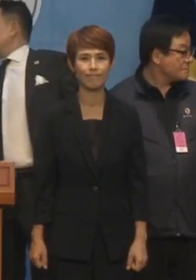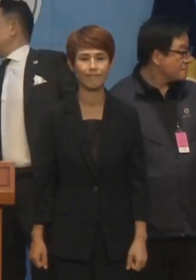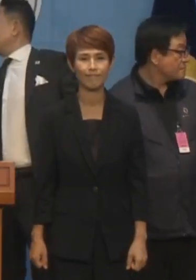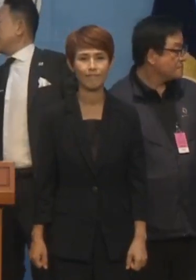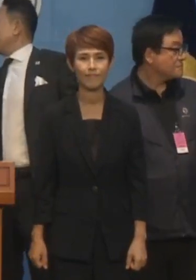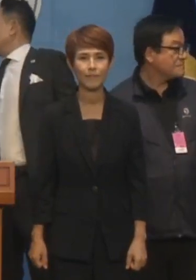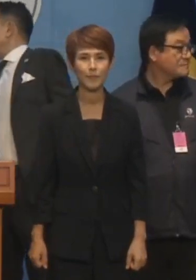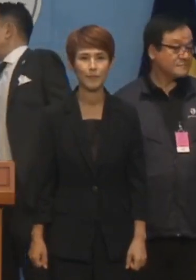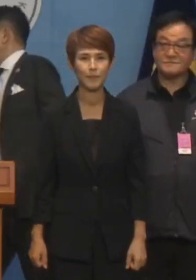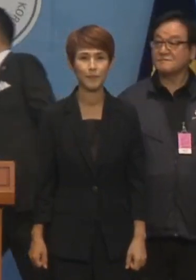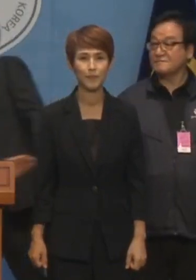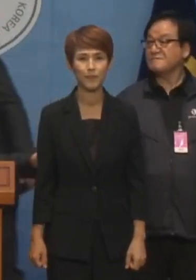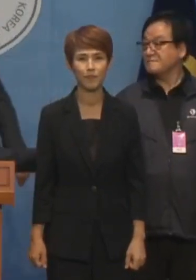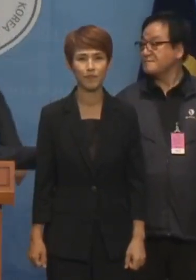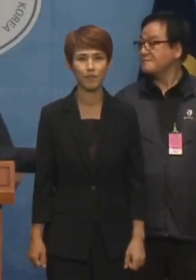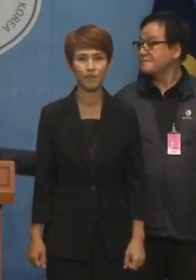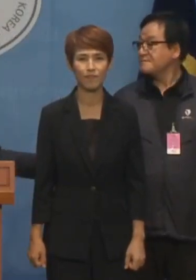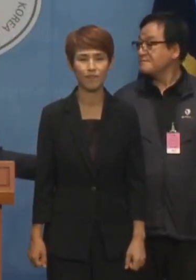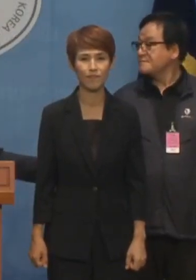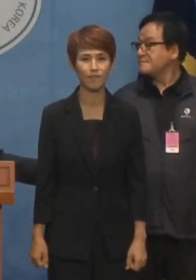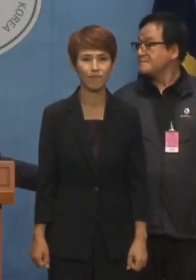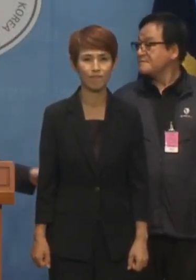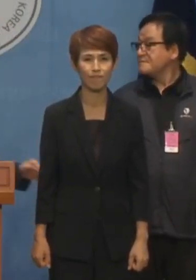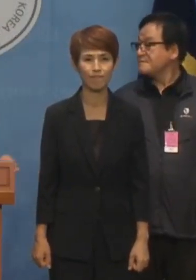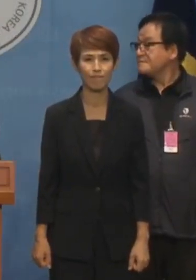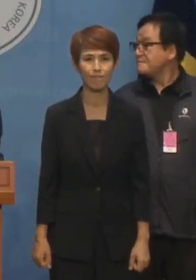됐나요? 됐어. 그렇게 서요.